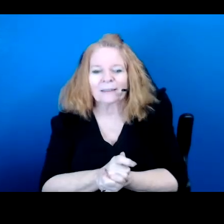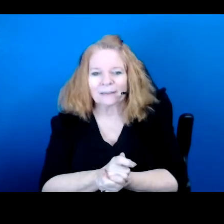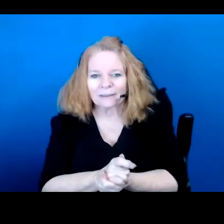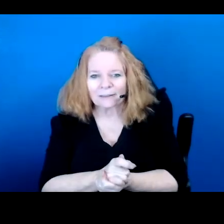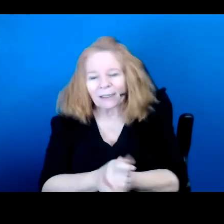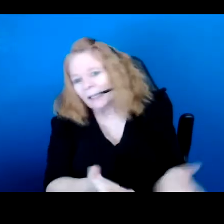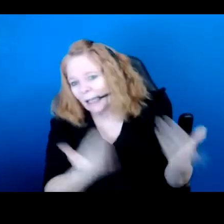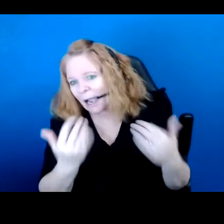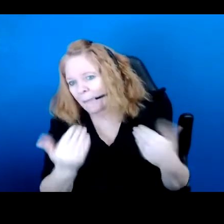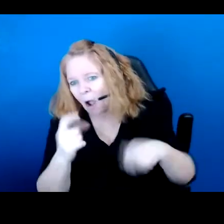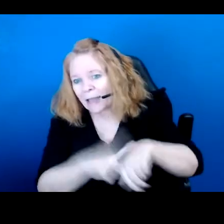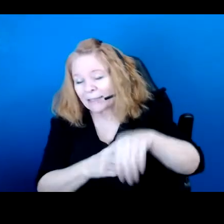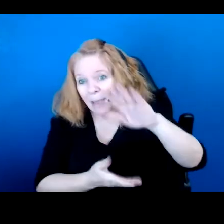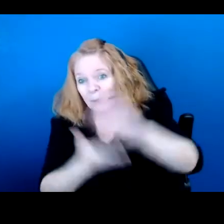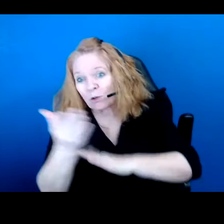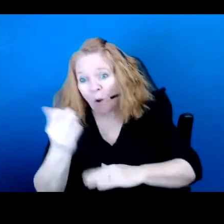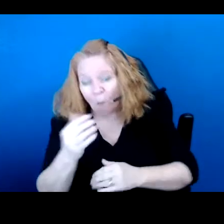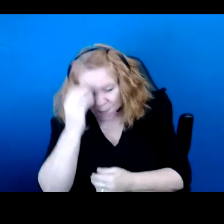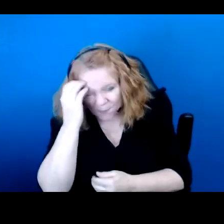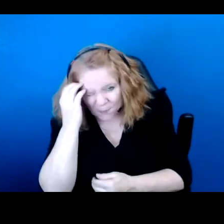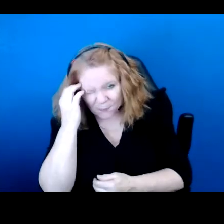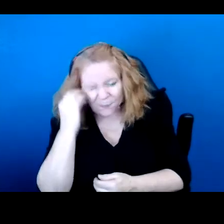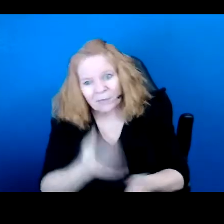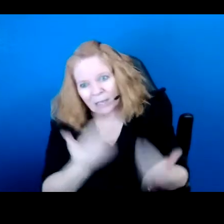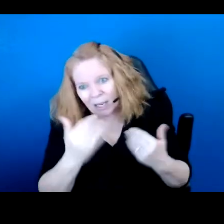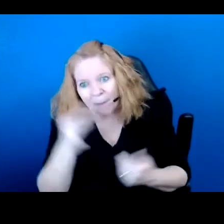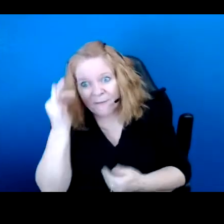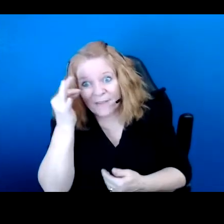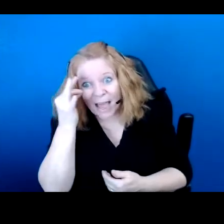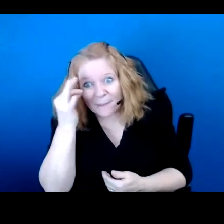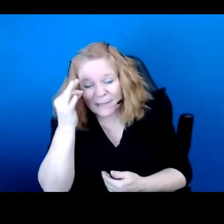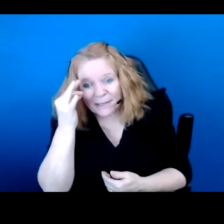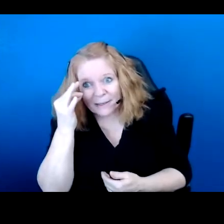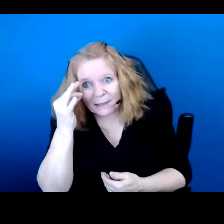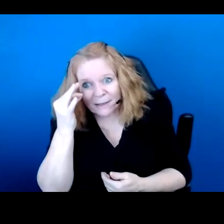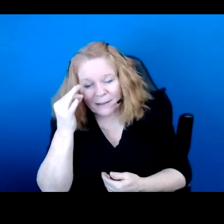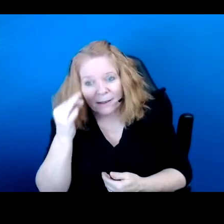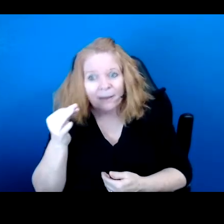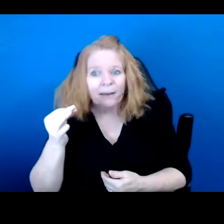invierno es momento de irnos vamos por ahí